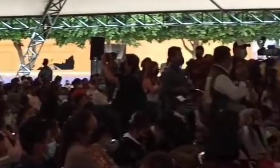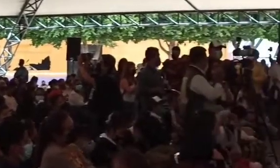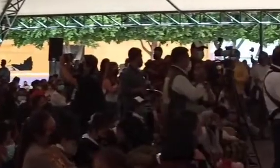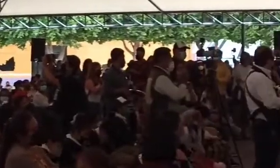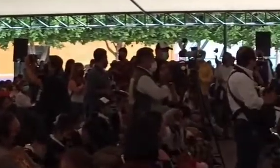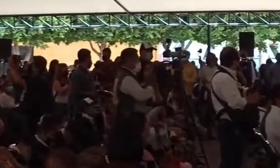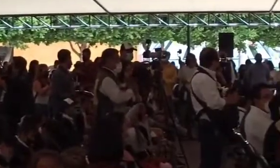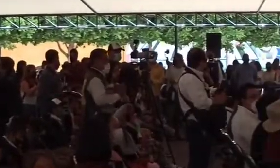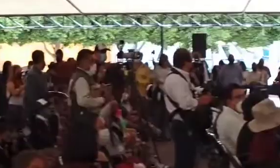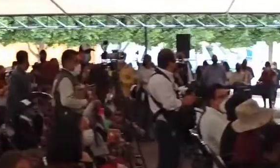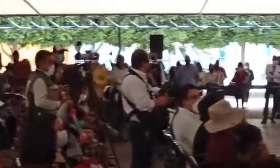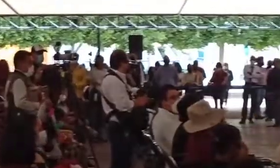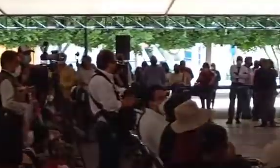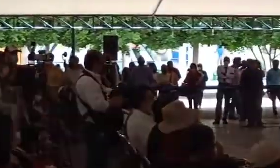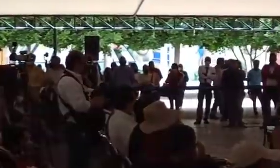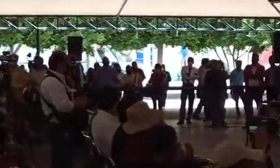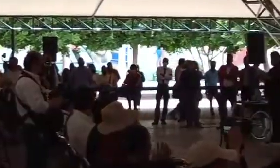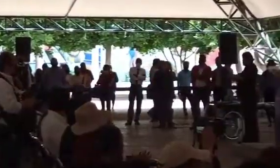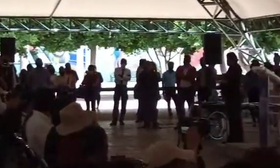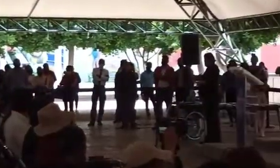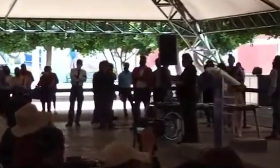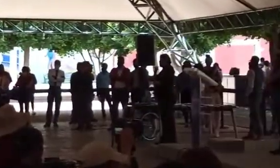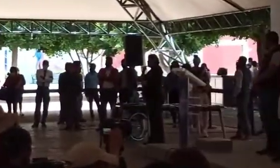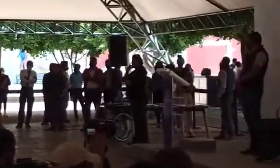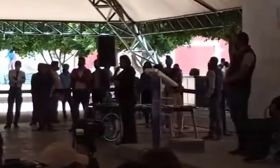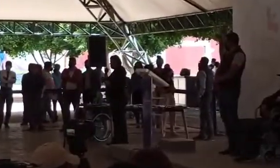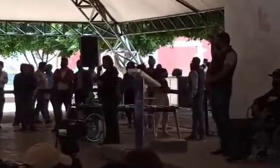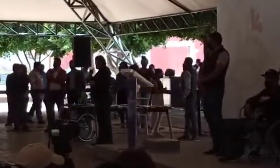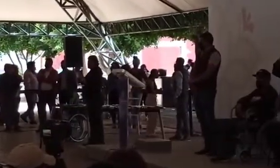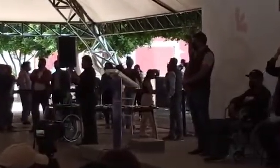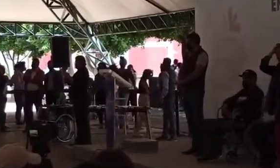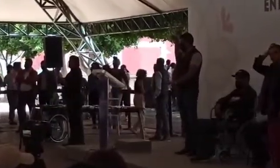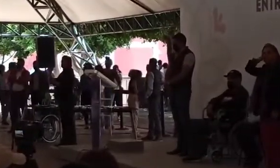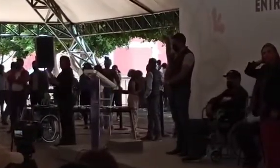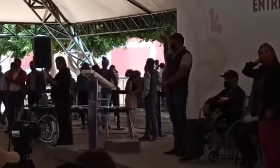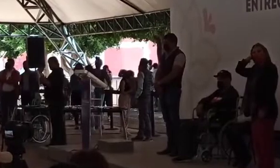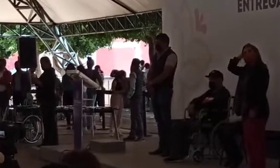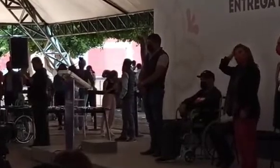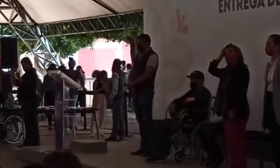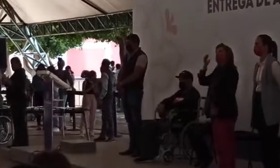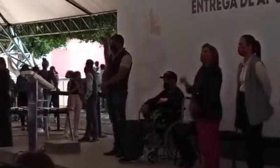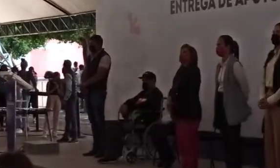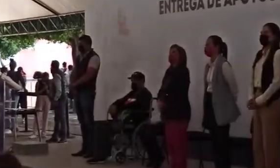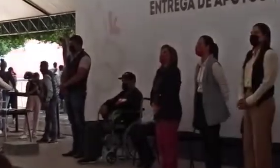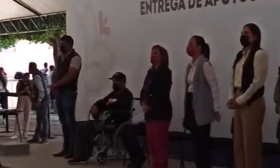Que se oigan más fuertes a todos los niños. ¡Una!